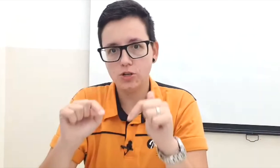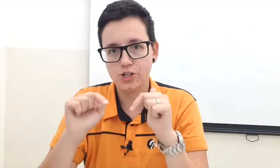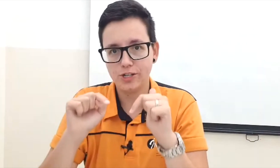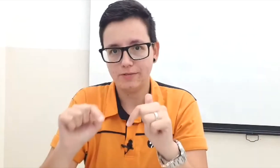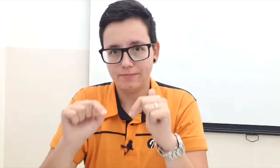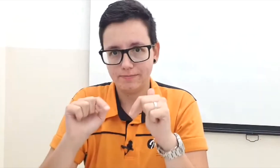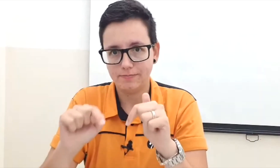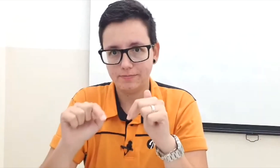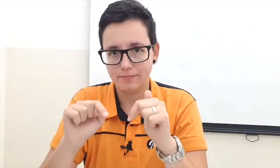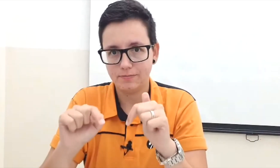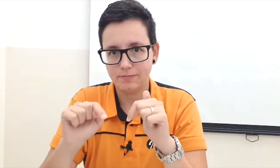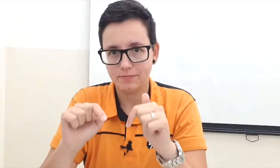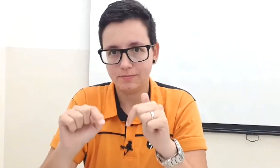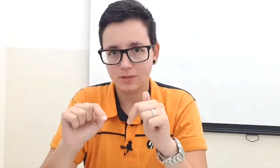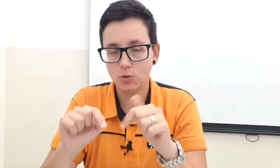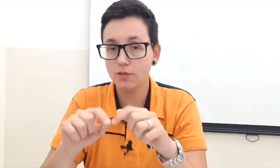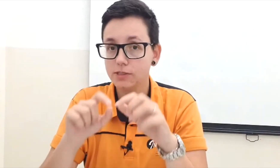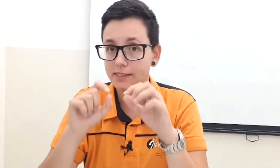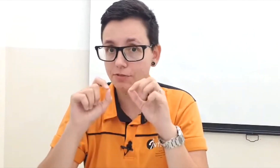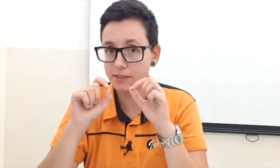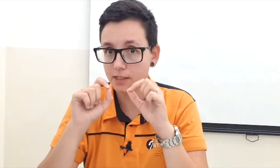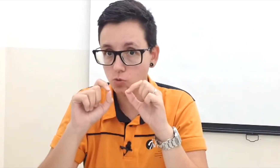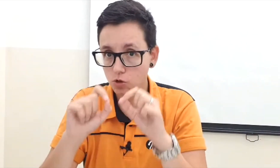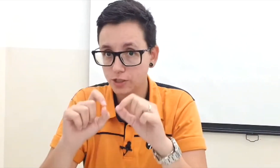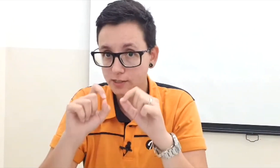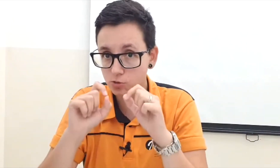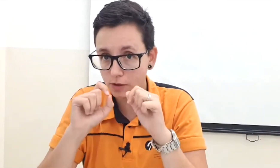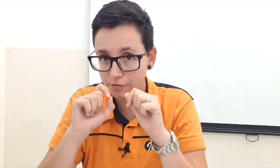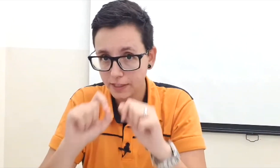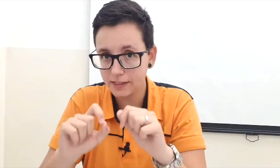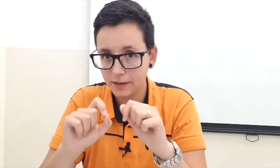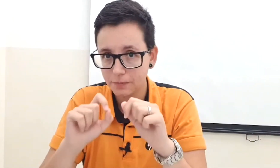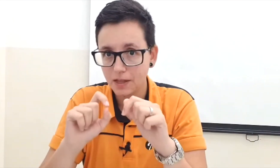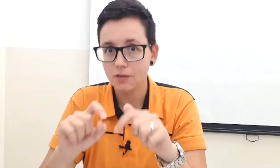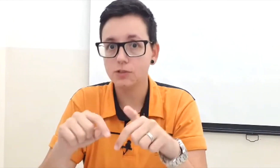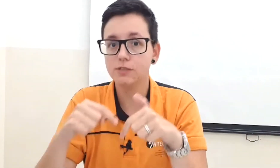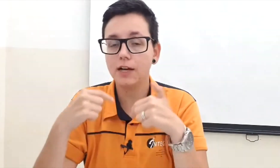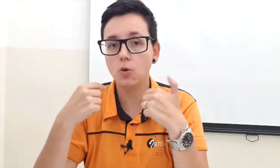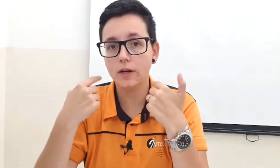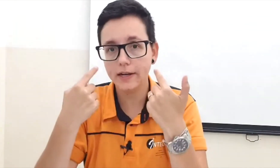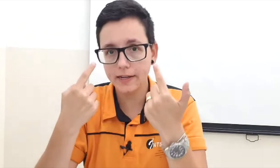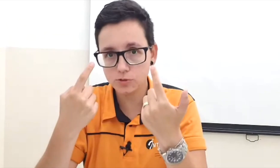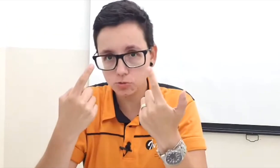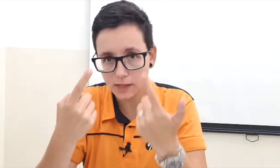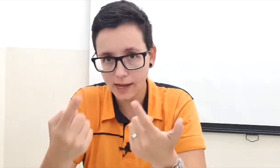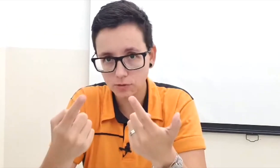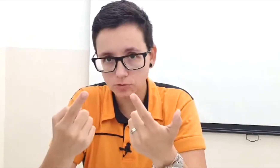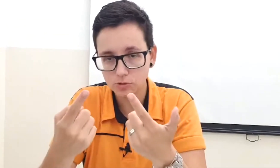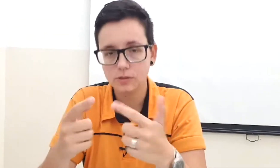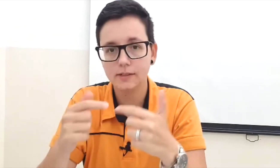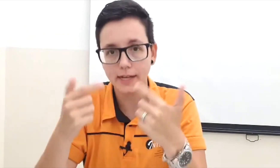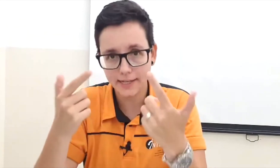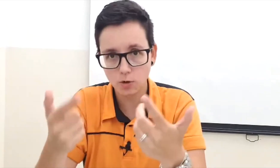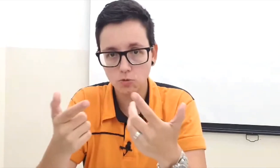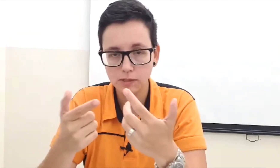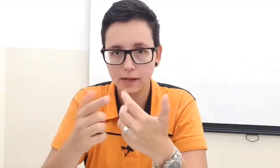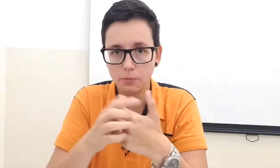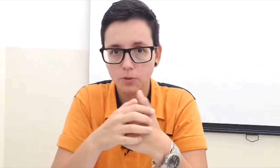hoje, o que você está fazendo hoje na sua vida, você vai colher resultados daqui a algum tempo.